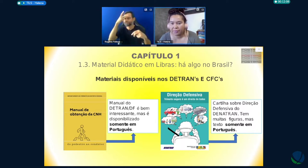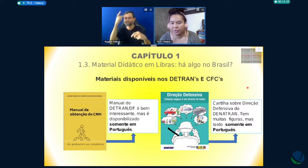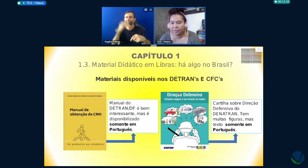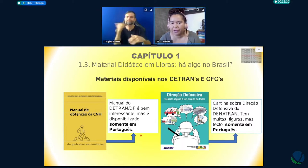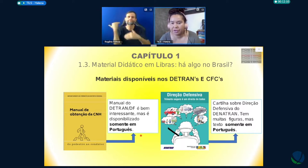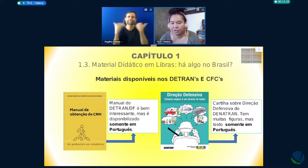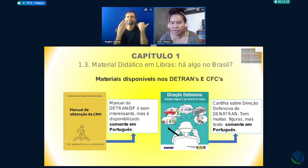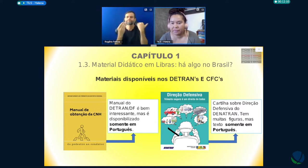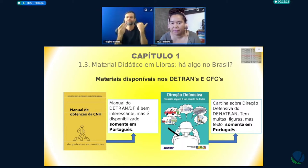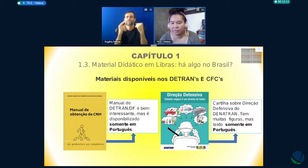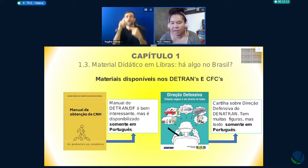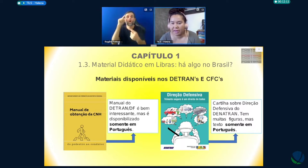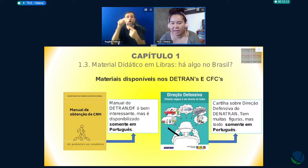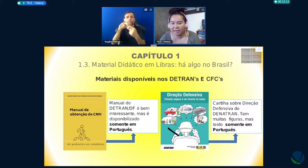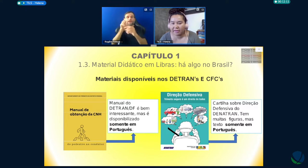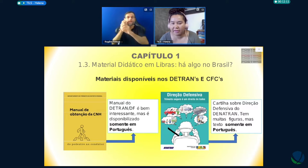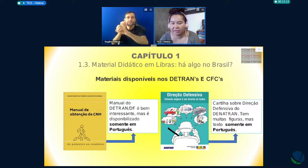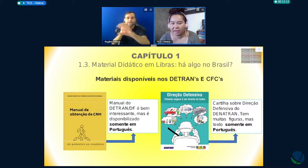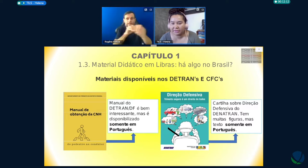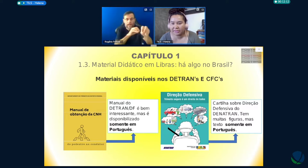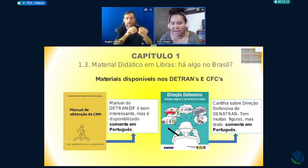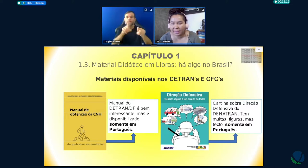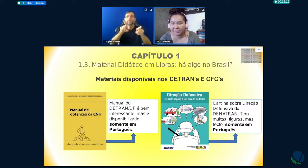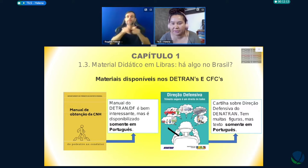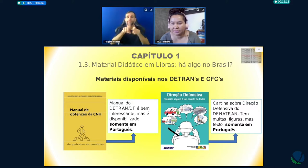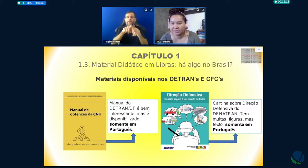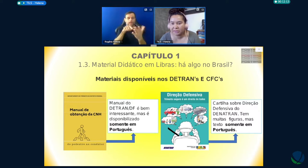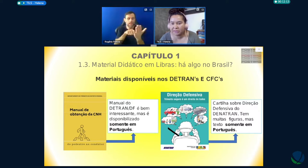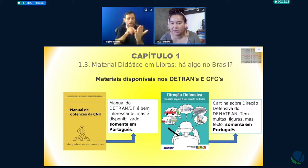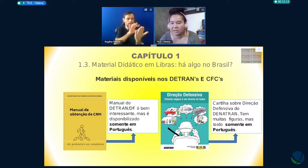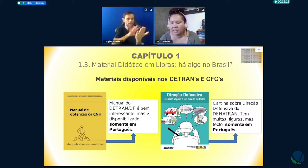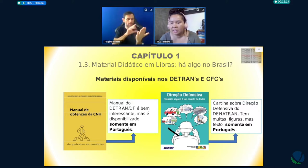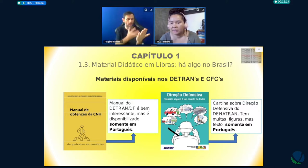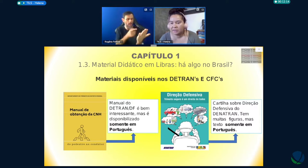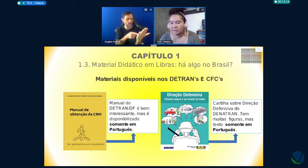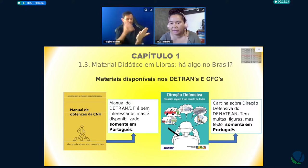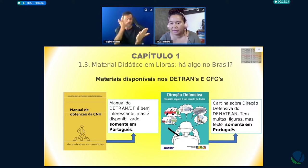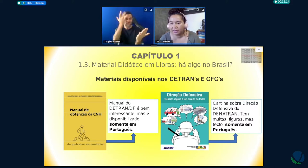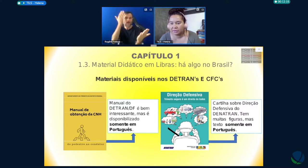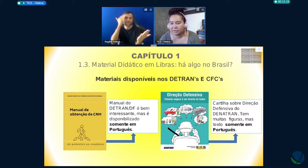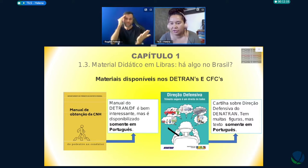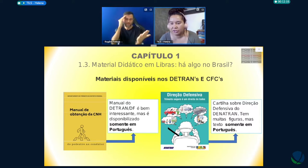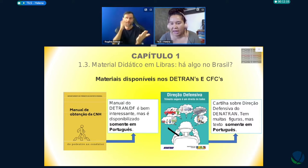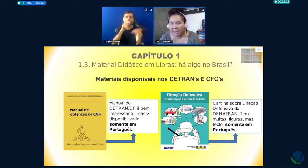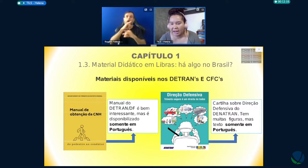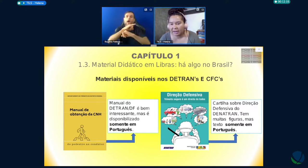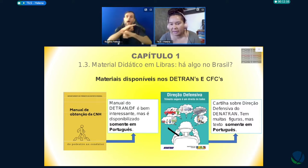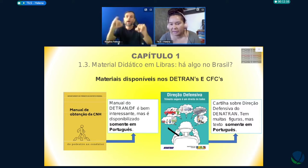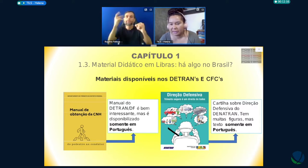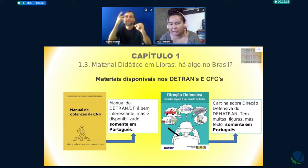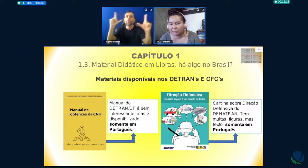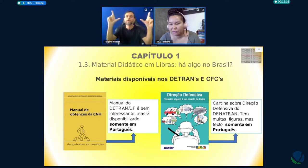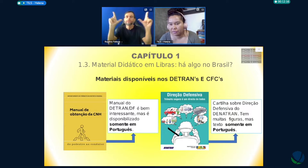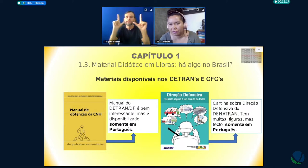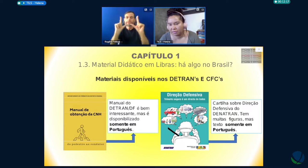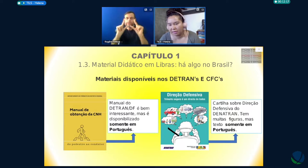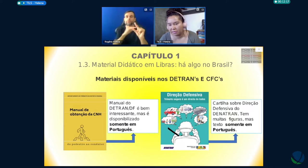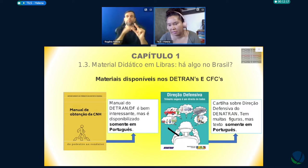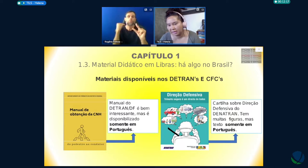que tem por objetivo auxiliar pessoas que estão tentando tirar a